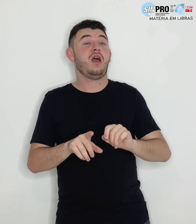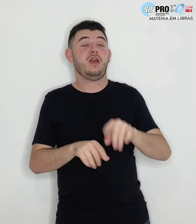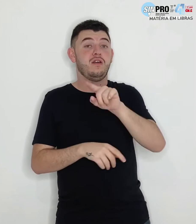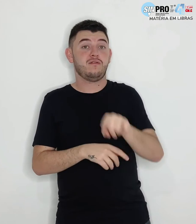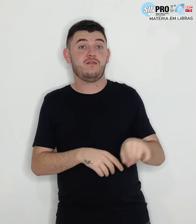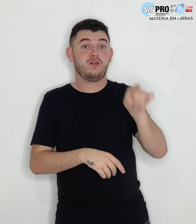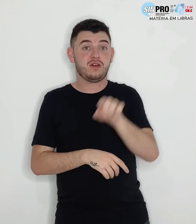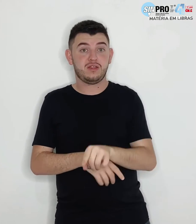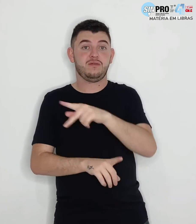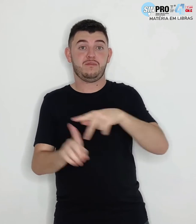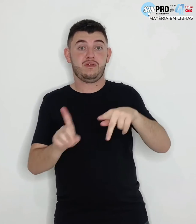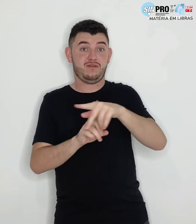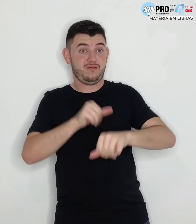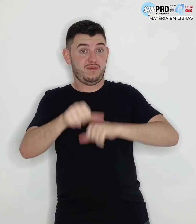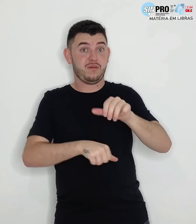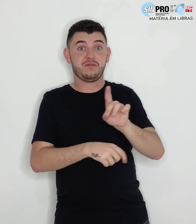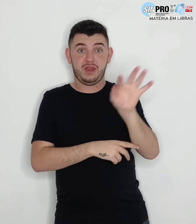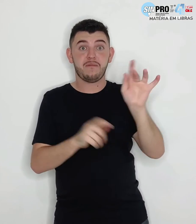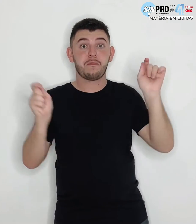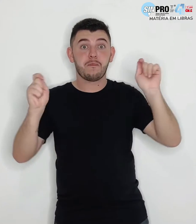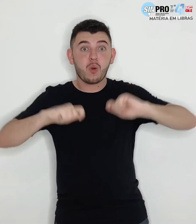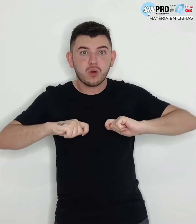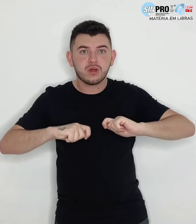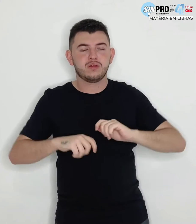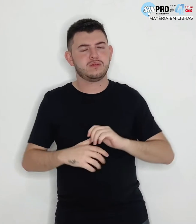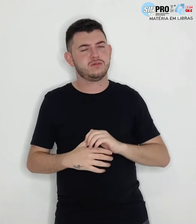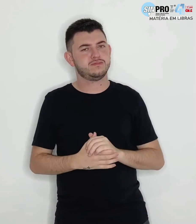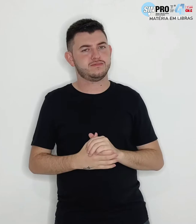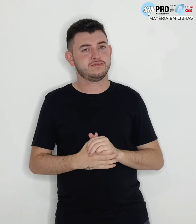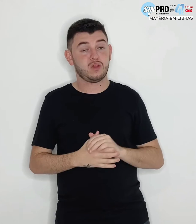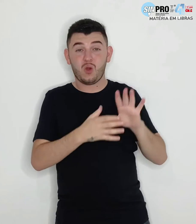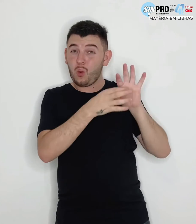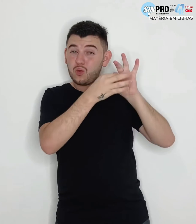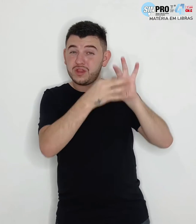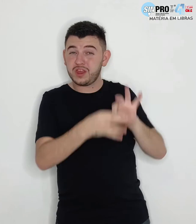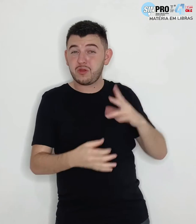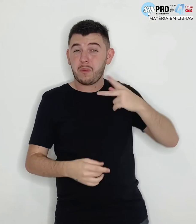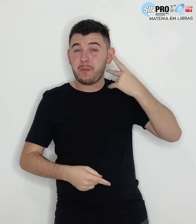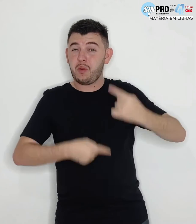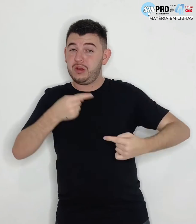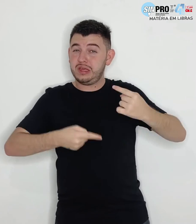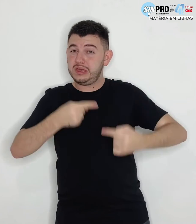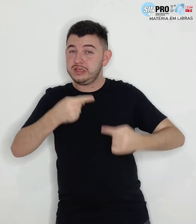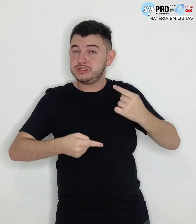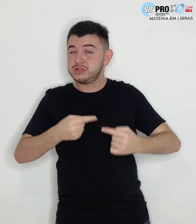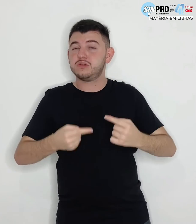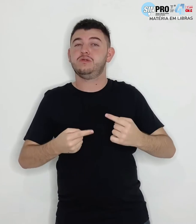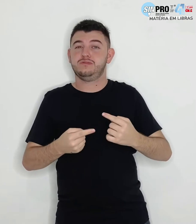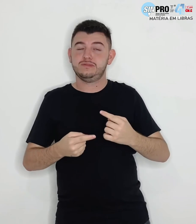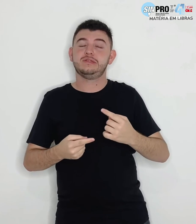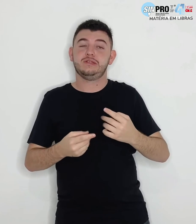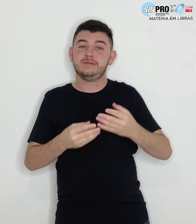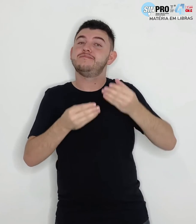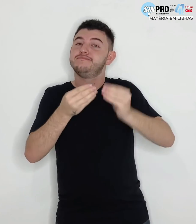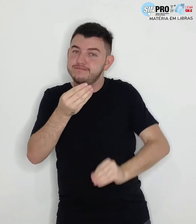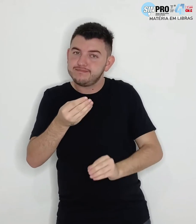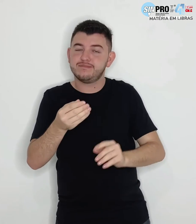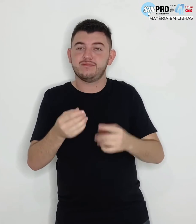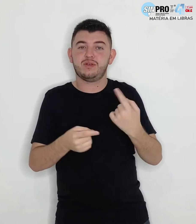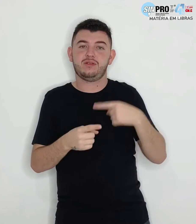no DF é algo possível. Entretanto, o contexto político imposto torna essa via tortuosa. No campo